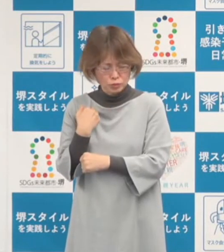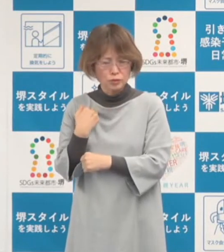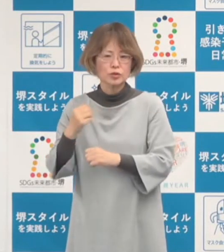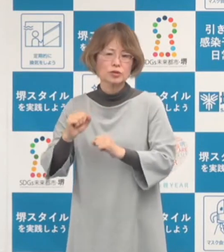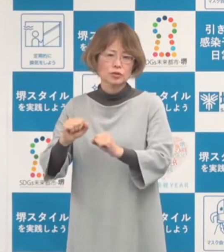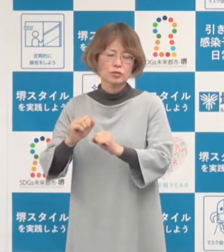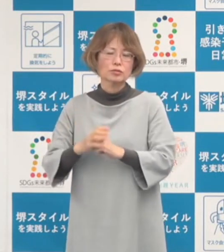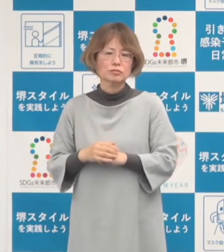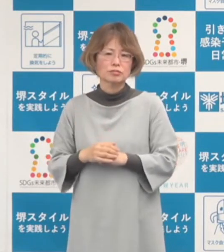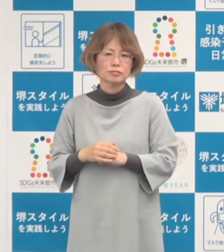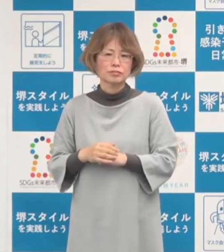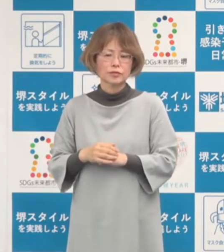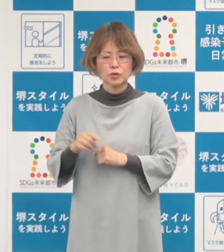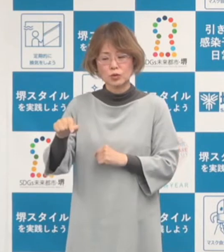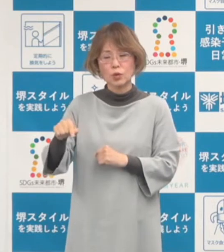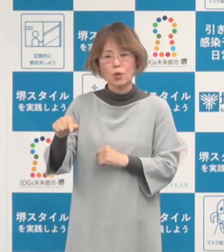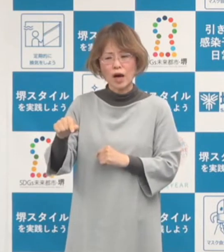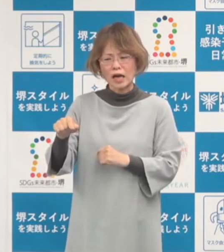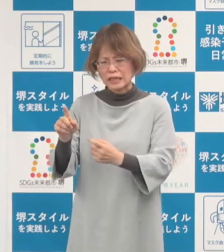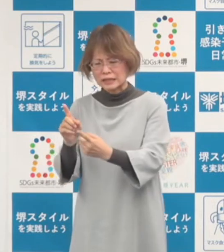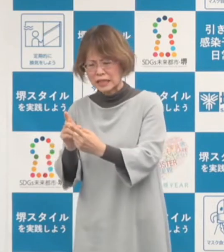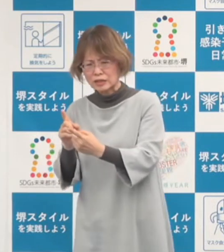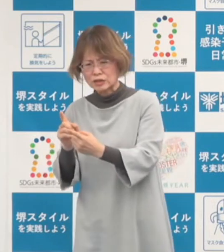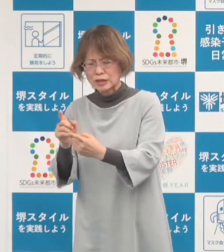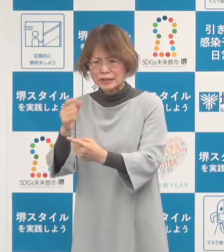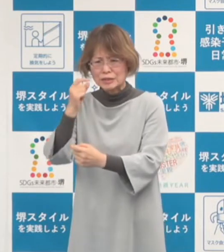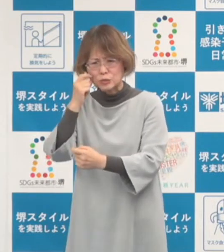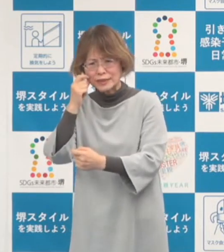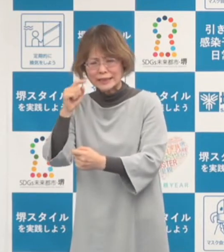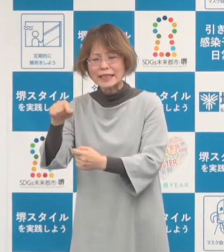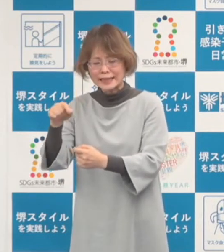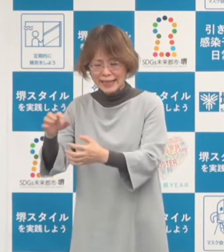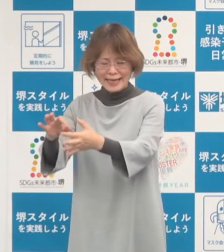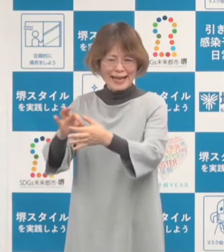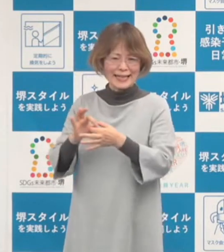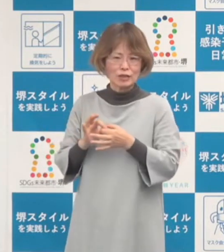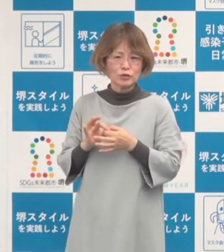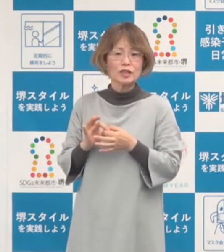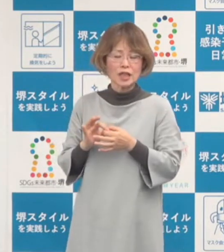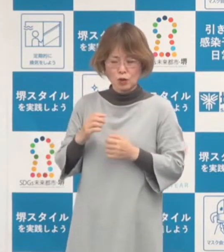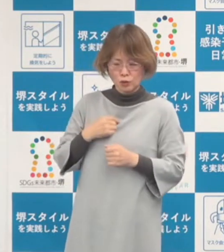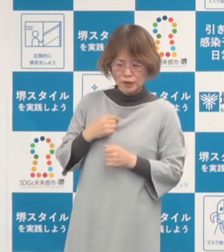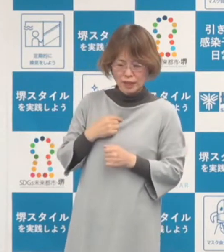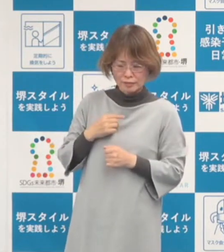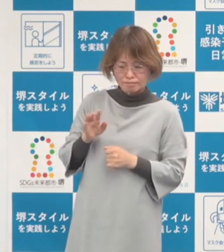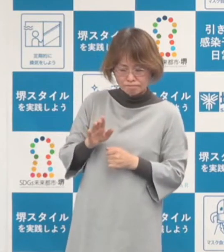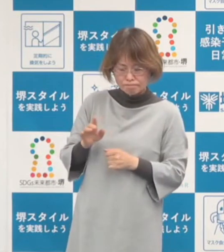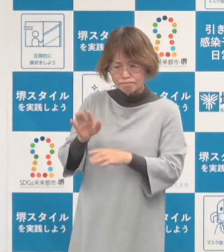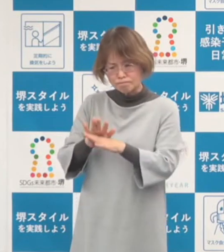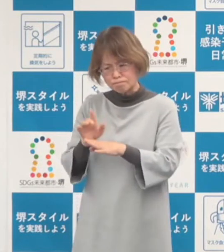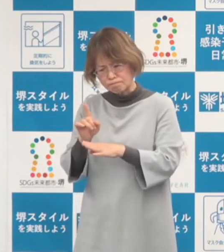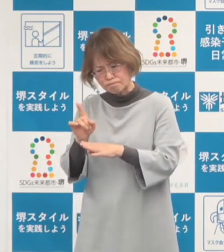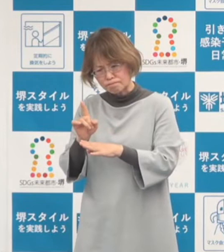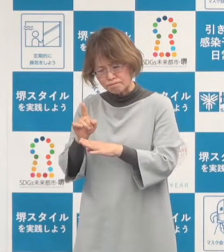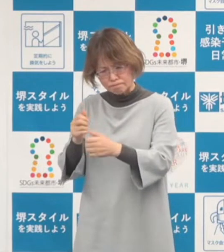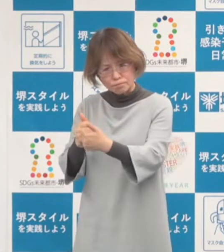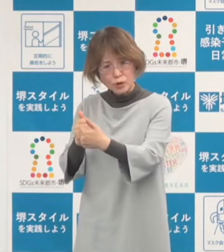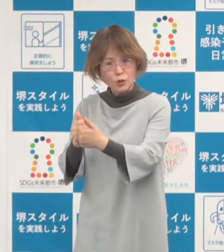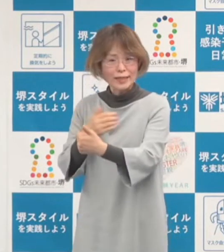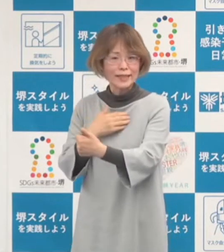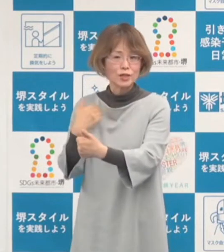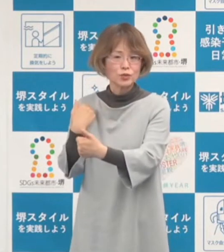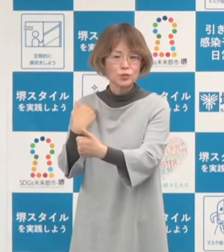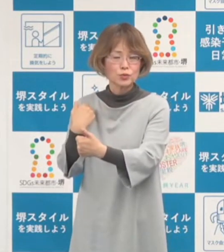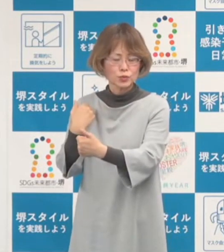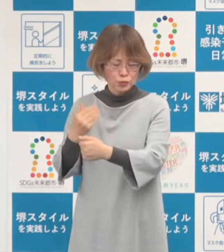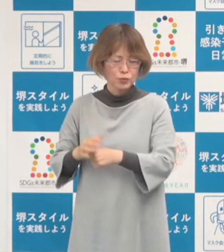対して学校現場が対応できていないのであれば、ご連絡いただくことによって、こちらからも干渉することができますので、引き続きこ